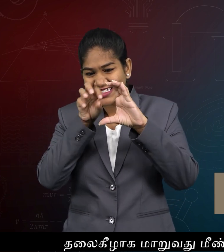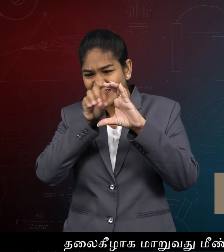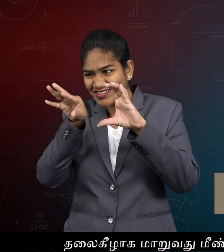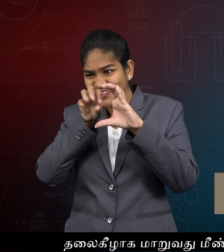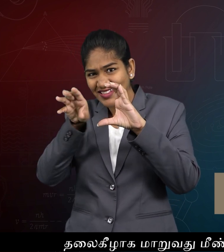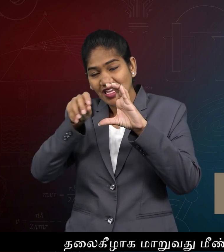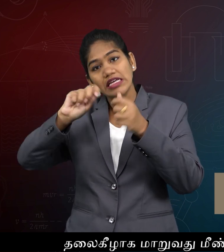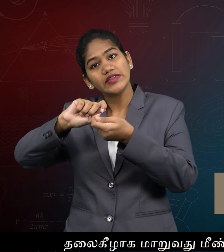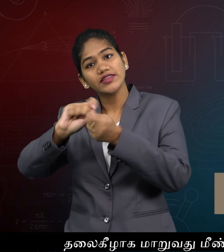கவனிக்கப்படுகிறது.